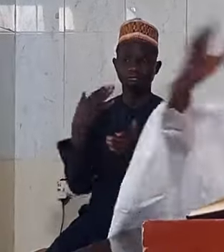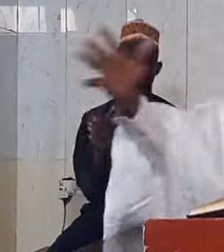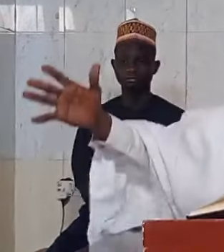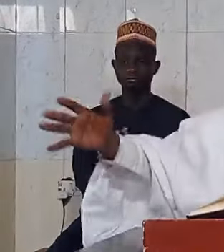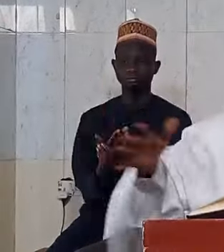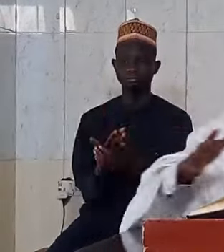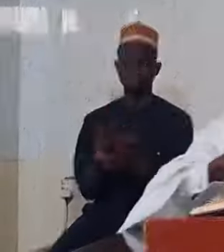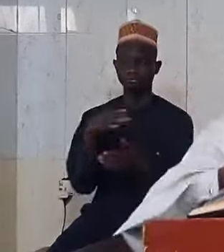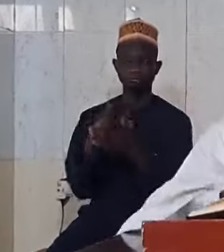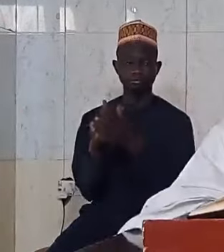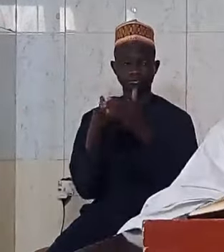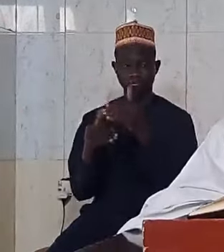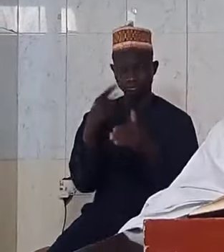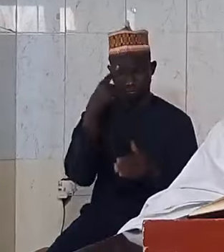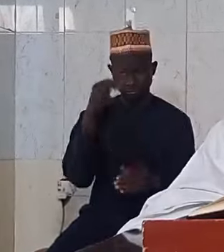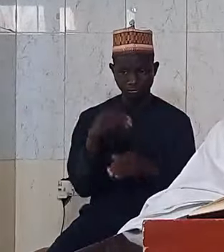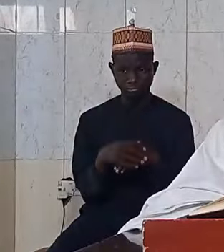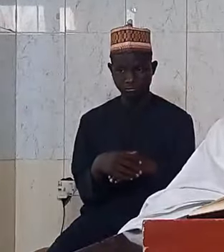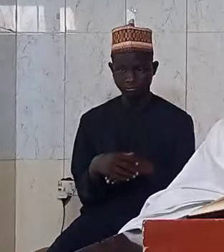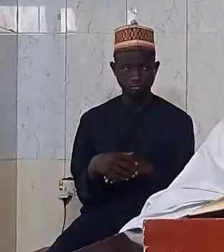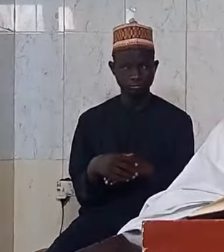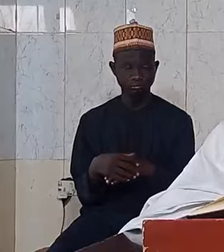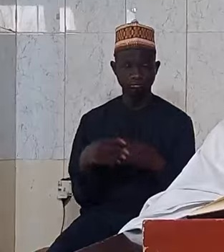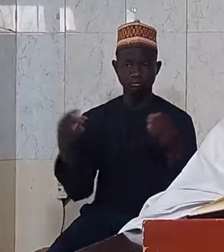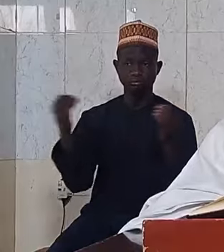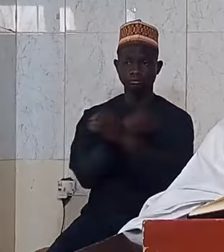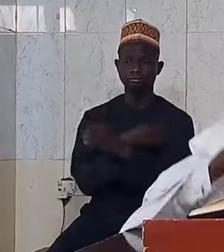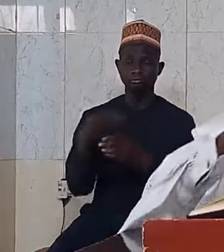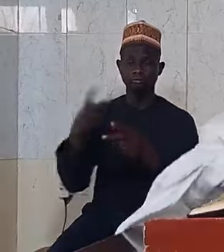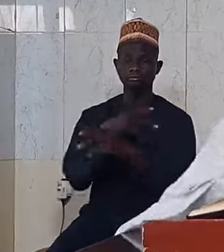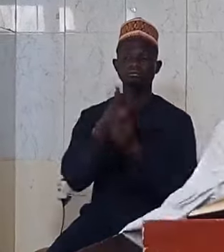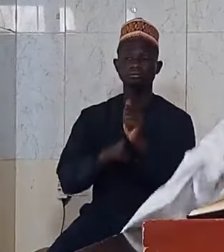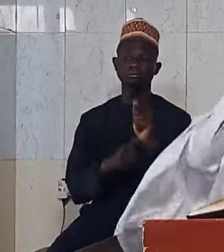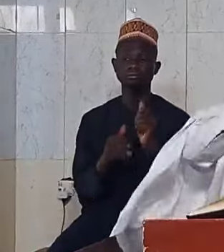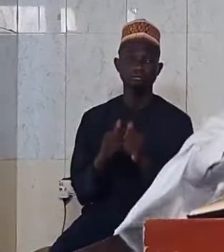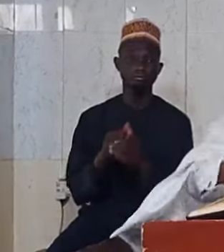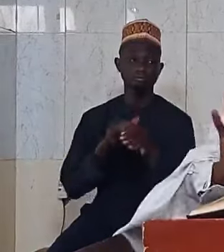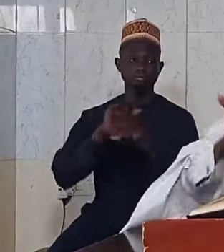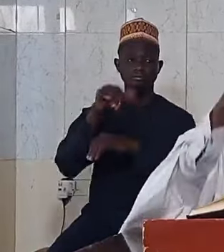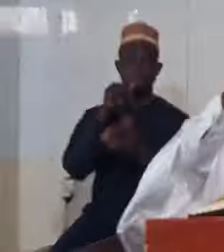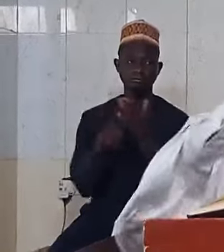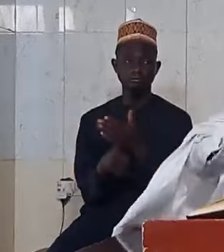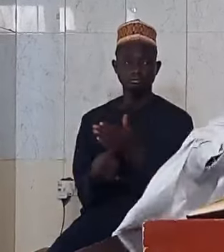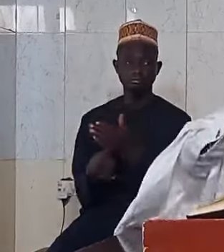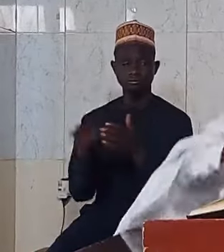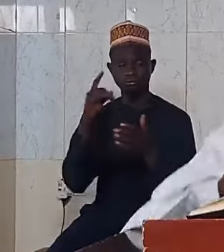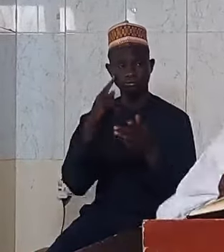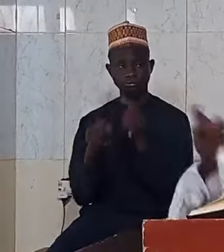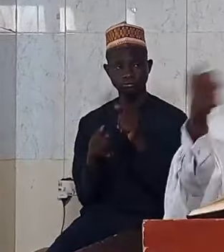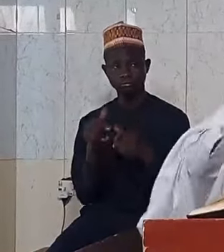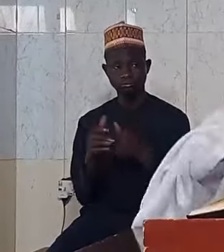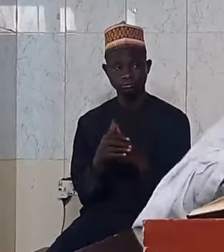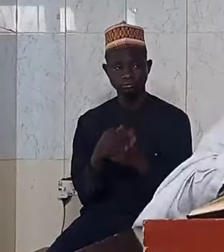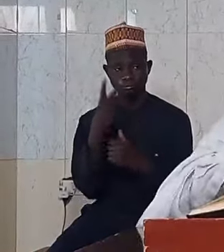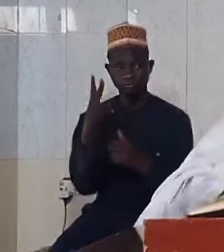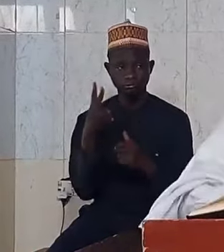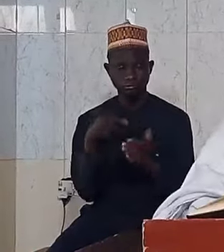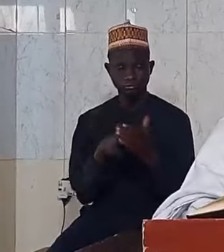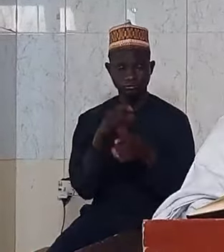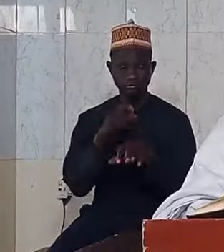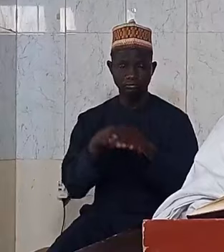kowa ne duk wani mai wata alaka protocol sai ka biyo ka turo takarda ka jura taskaiwa yanzu ku duba a